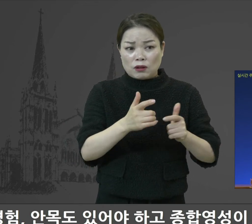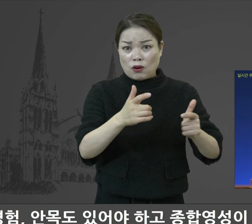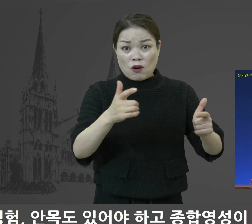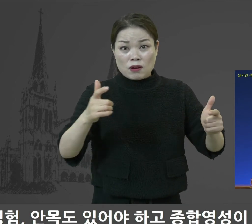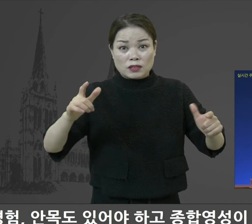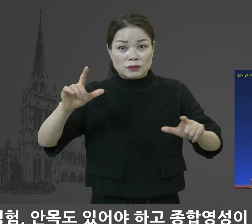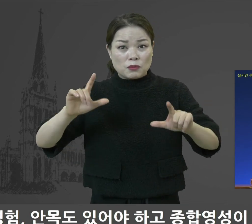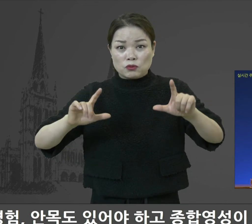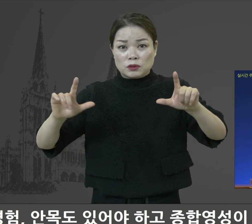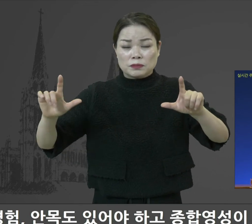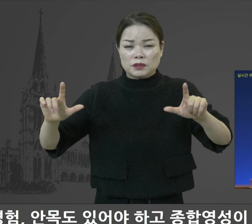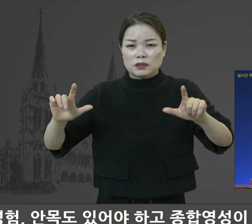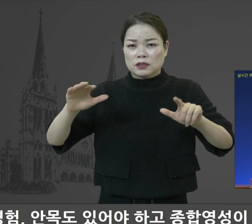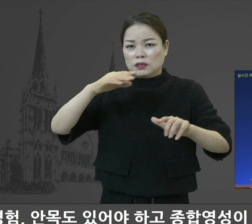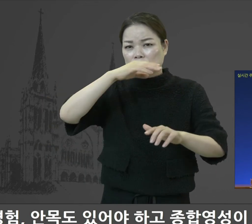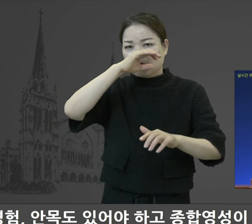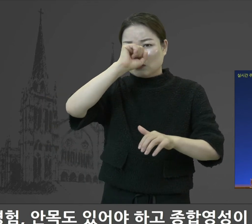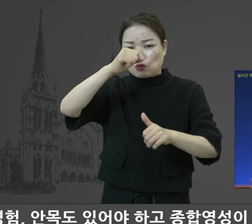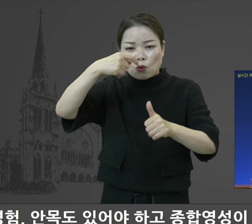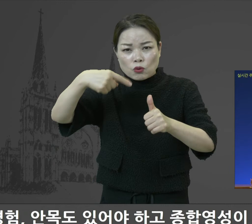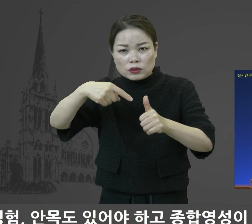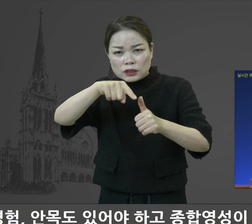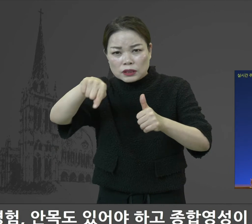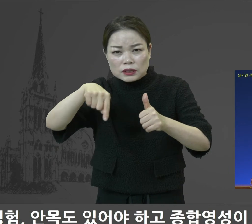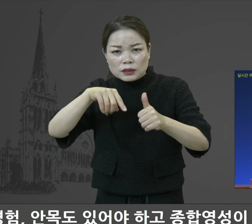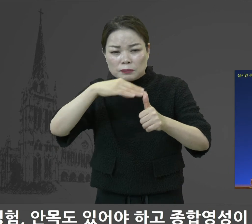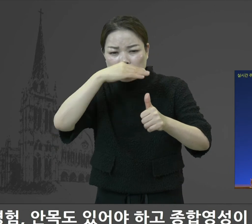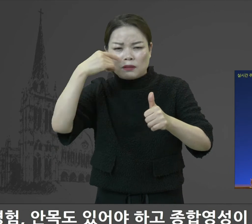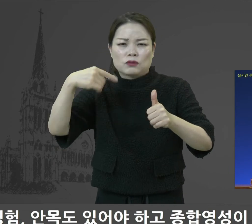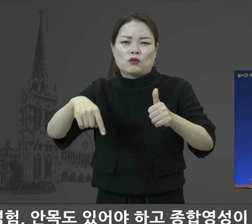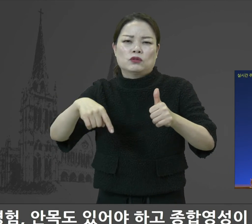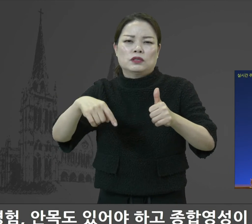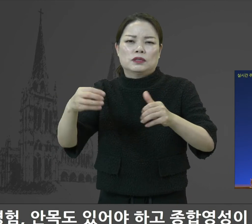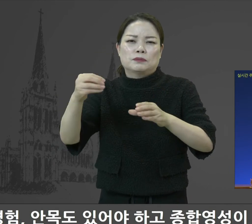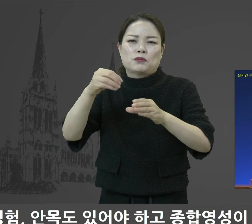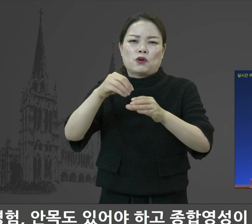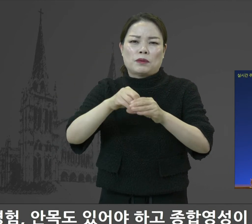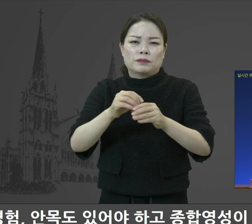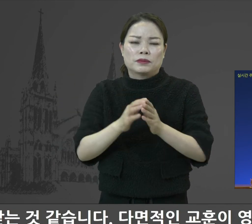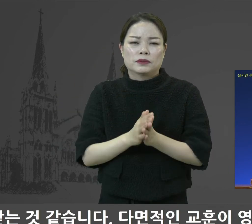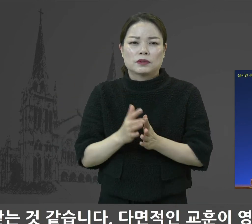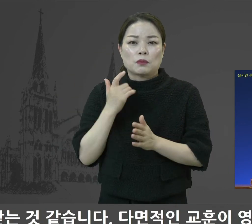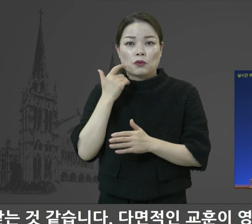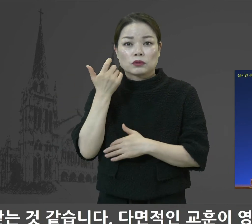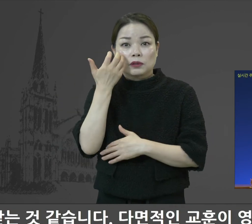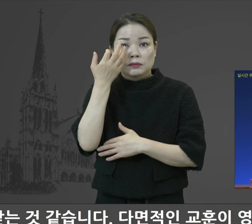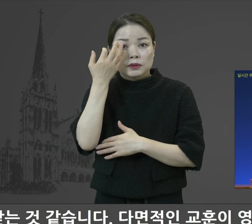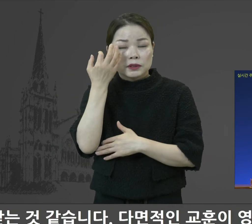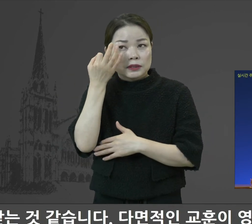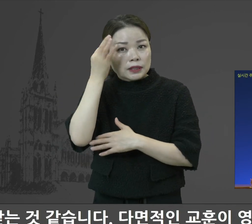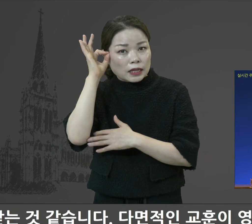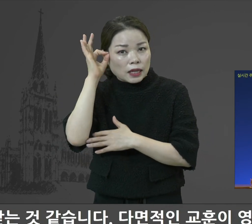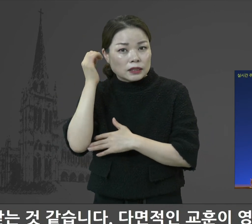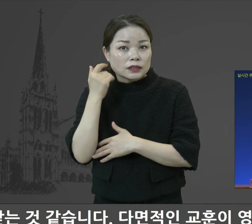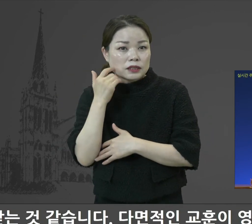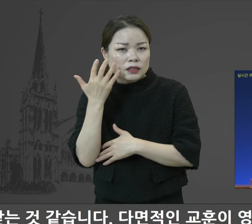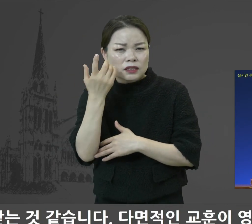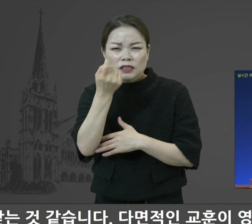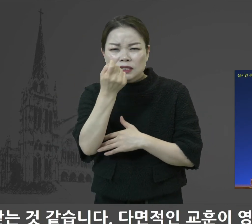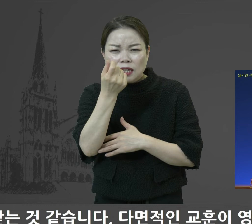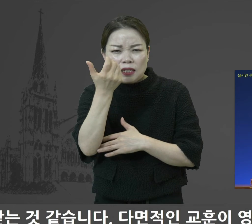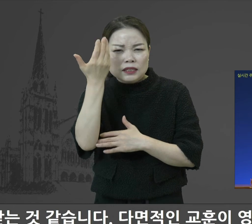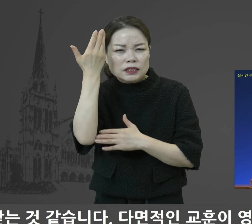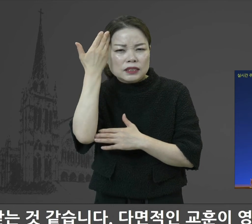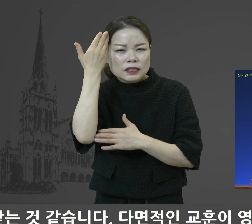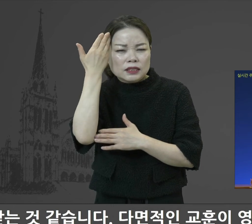다면적인 엄청난 교훈이 이 영광 가운데 담겨 있는 것 분명합니다. 제가 깨달은 영광이라는 것 얼마 안 되는 작은